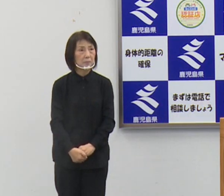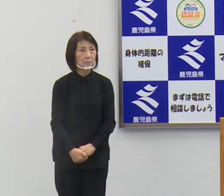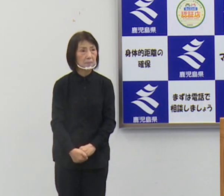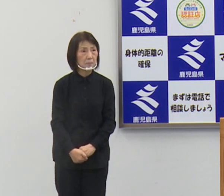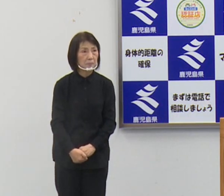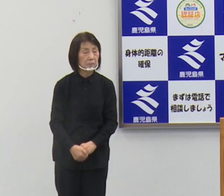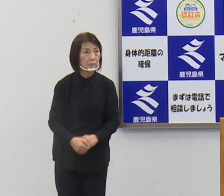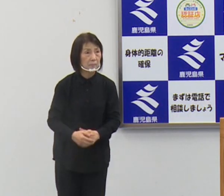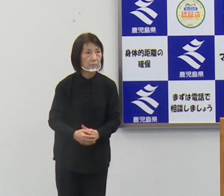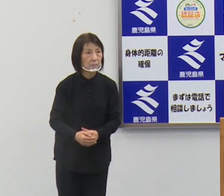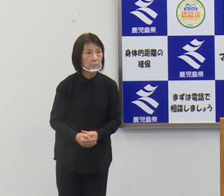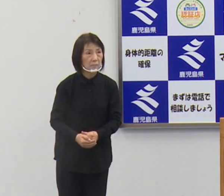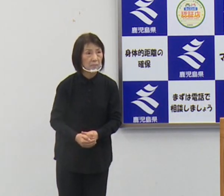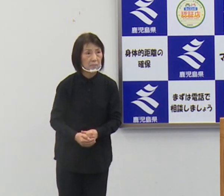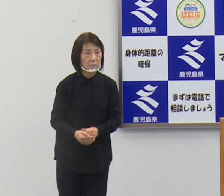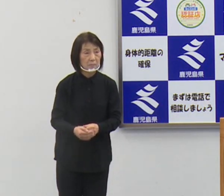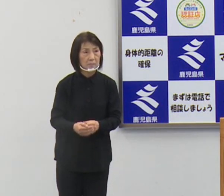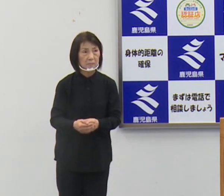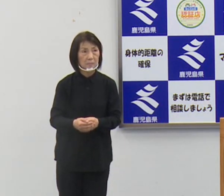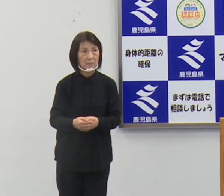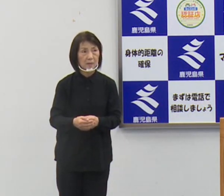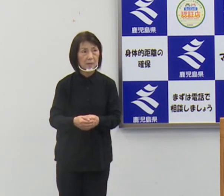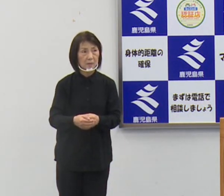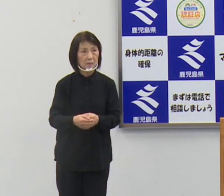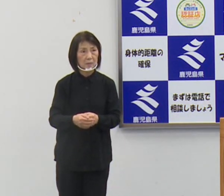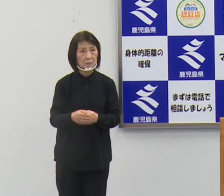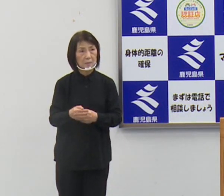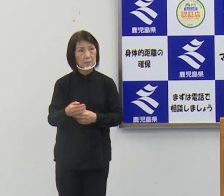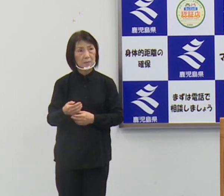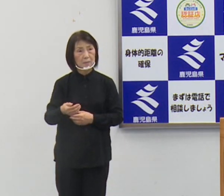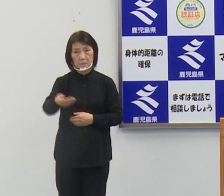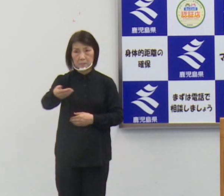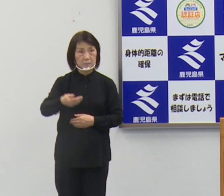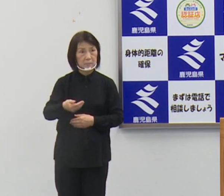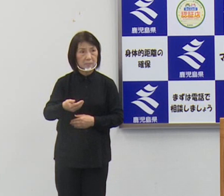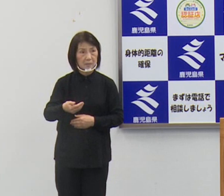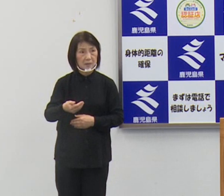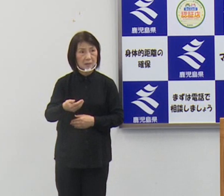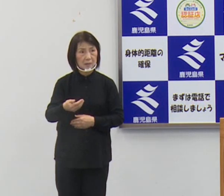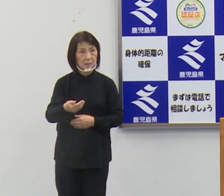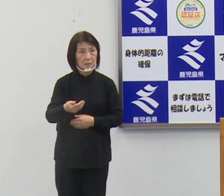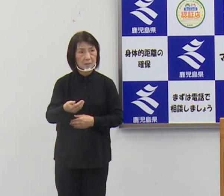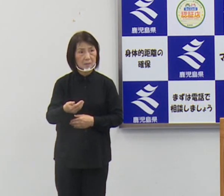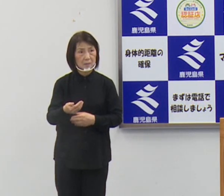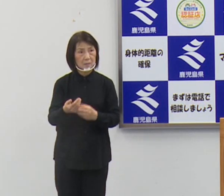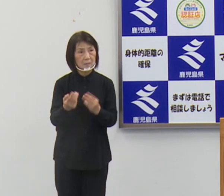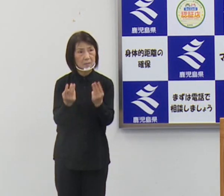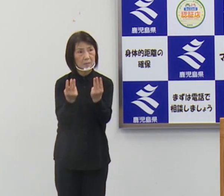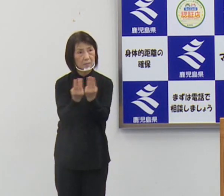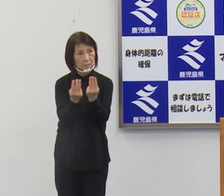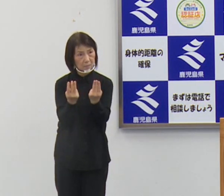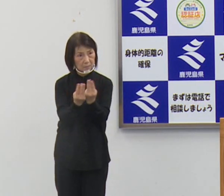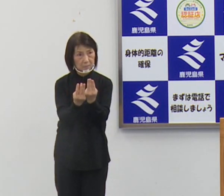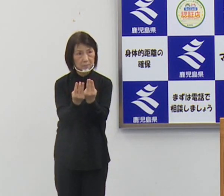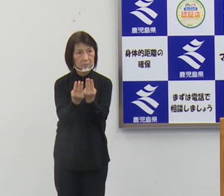ちなみに過料というのはおいくら。 これ20万でしたっけ。確か20万円だったと思いますけど。